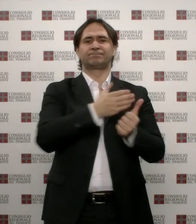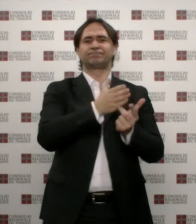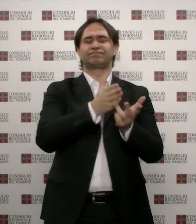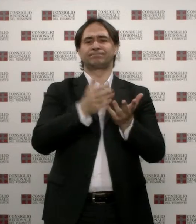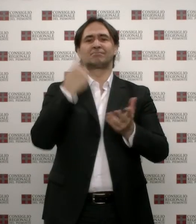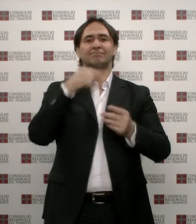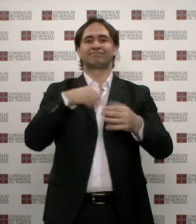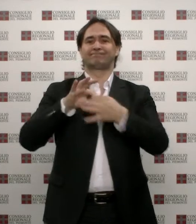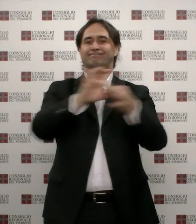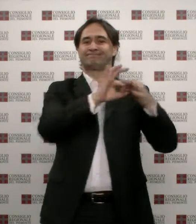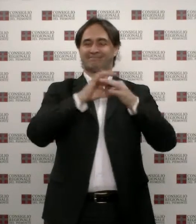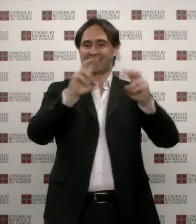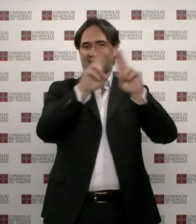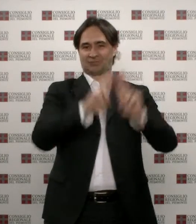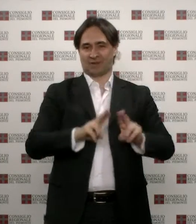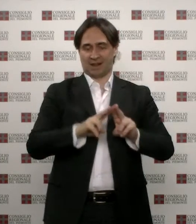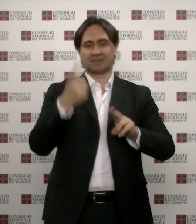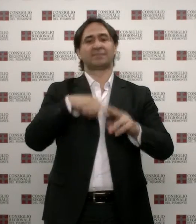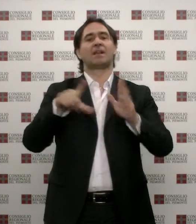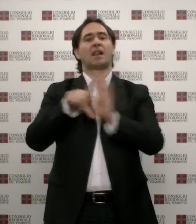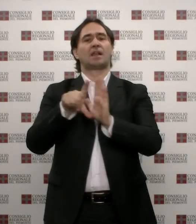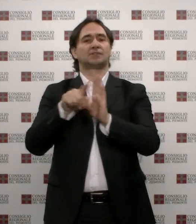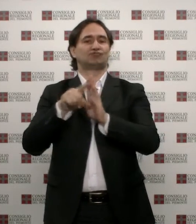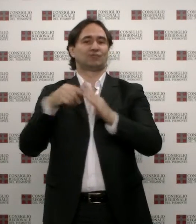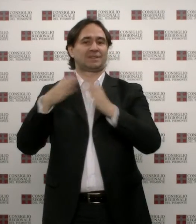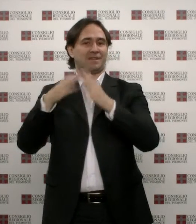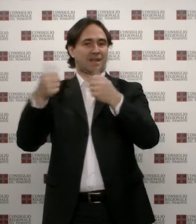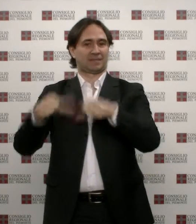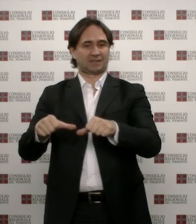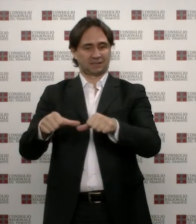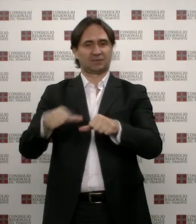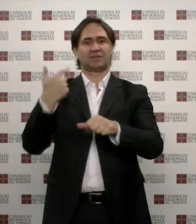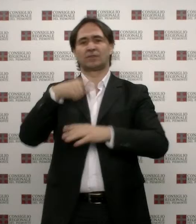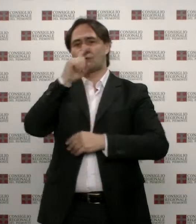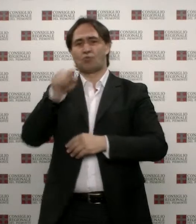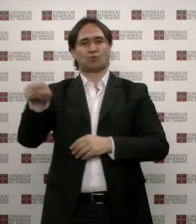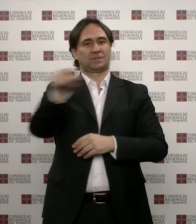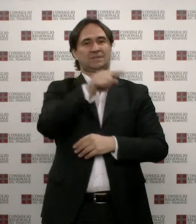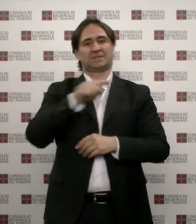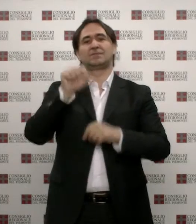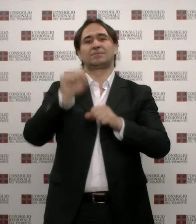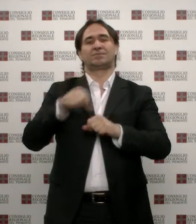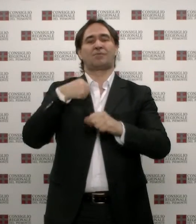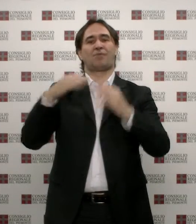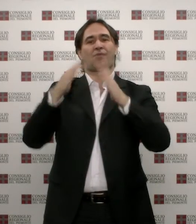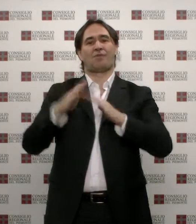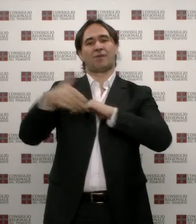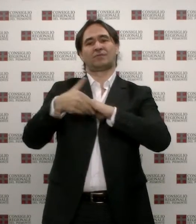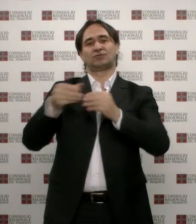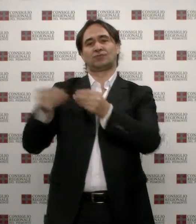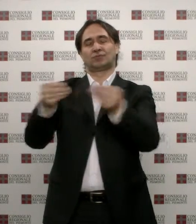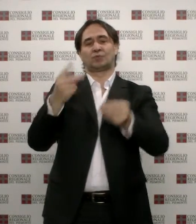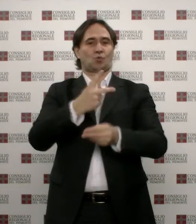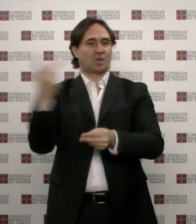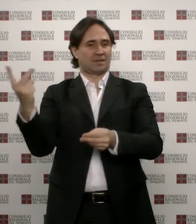la cooperazione internazionale e la legge sull'emergenza abitativa che dà facoltà ai comuni di prorogare le assegnazioni provvisorie di